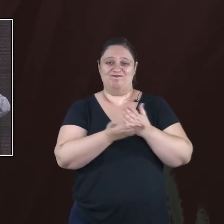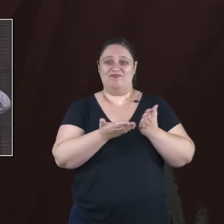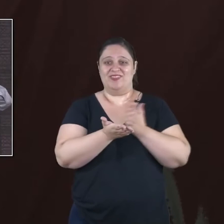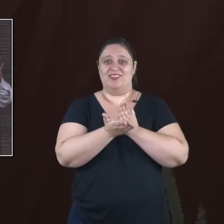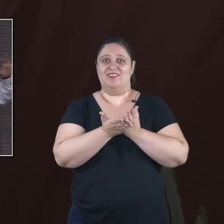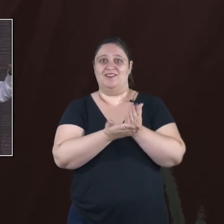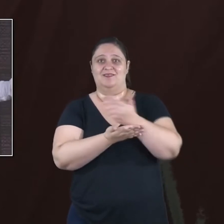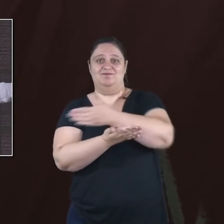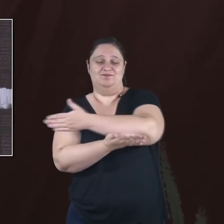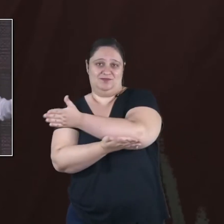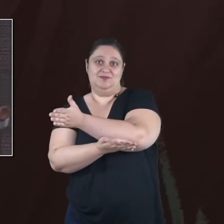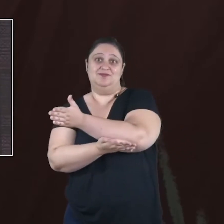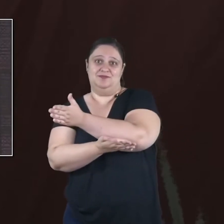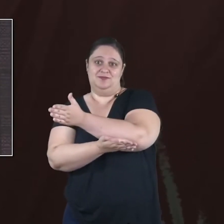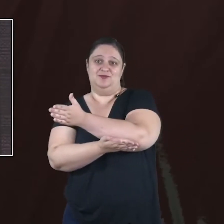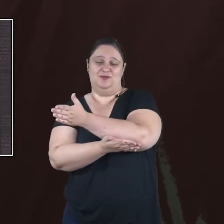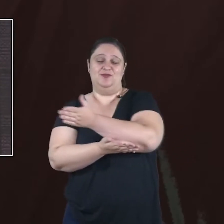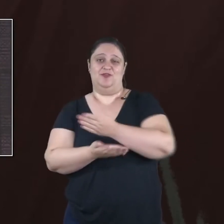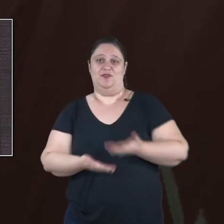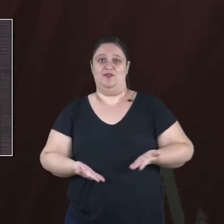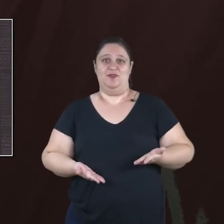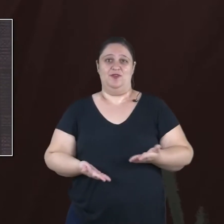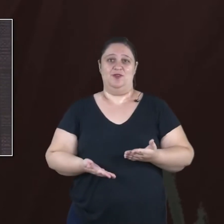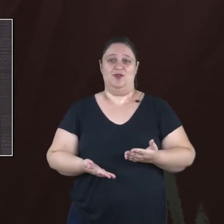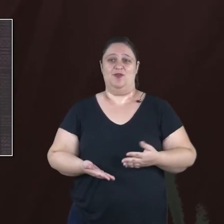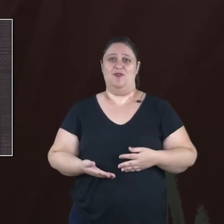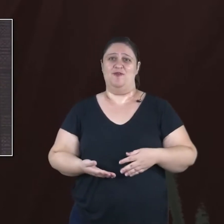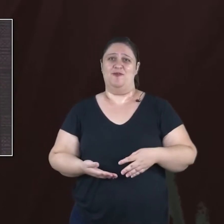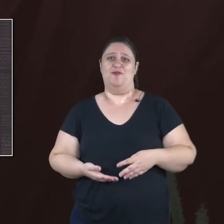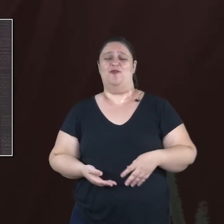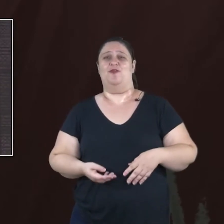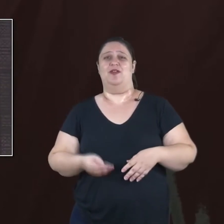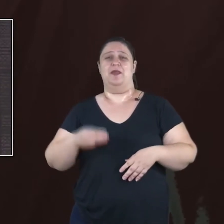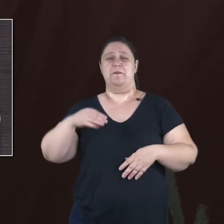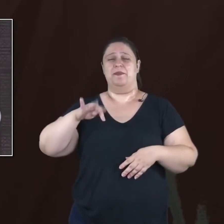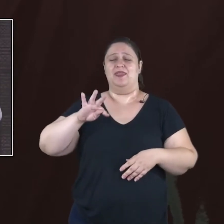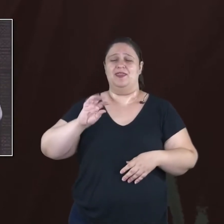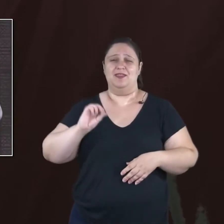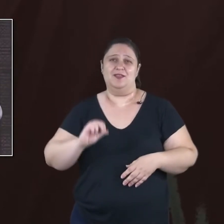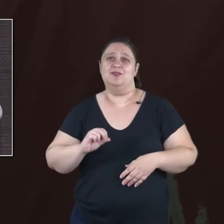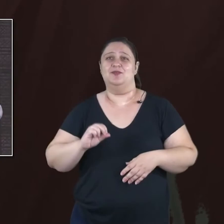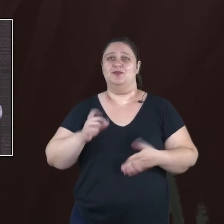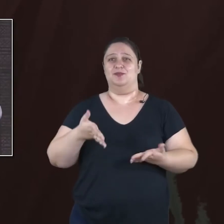filosofias, gnosticismos, né, mitos judaicos, né,